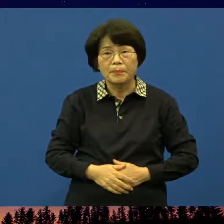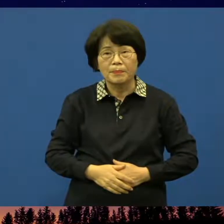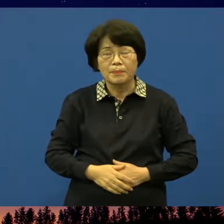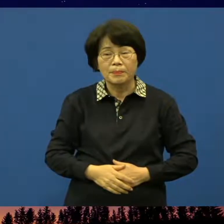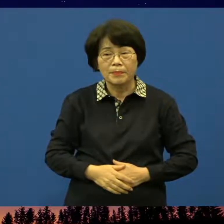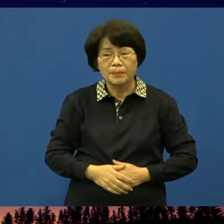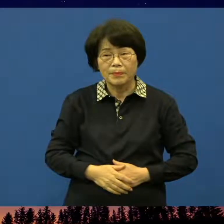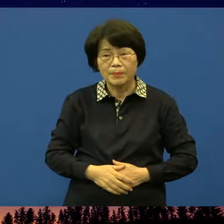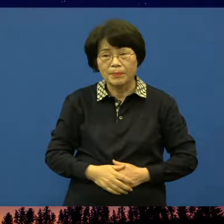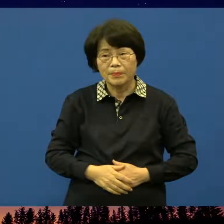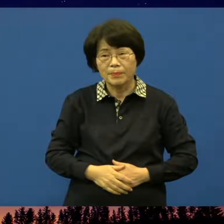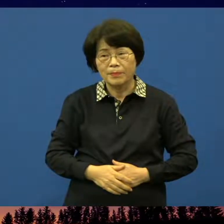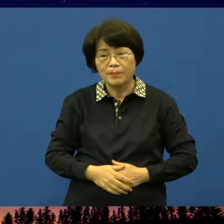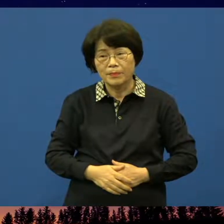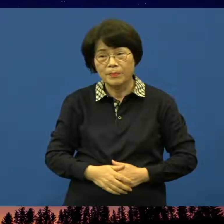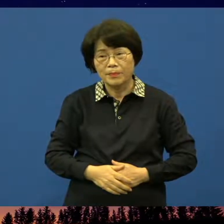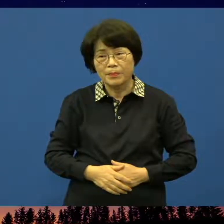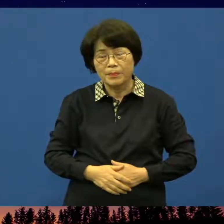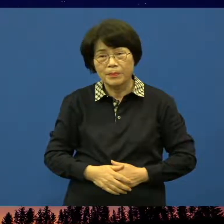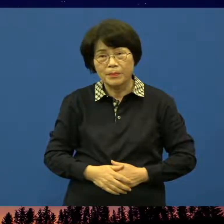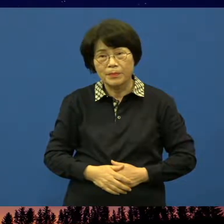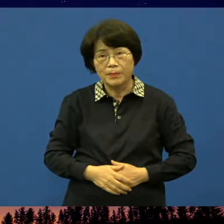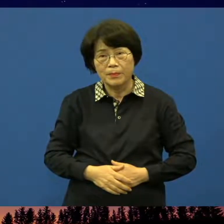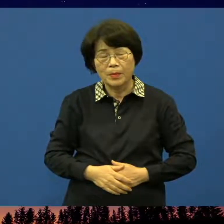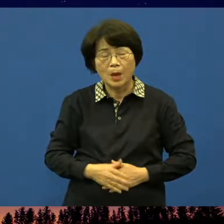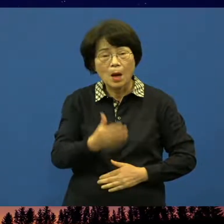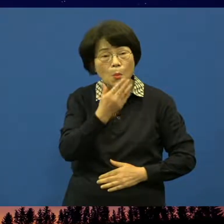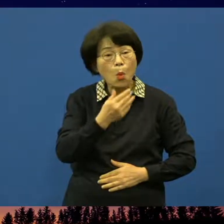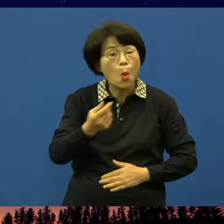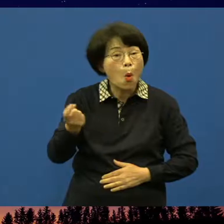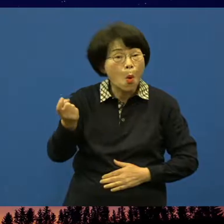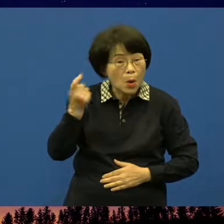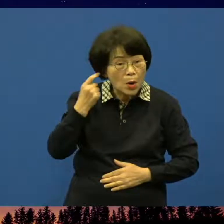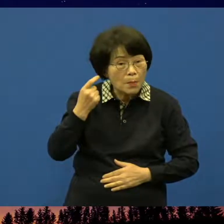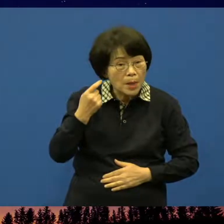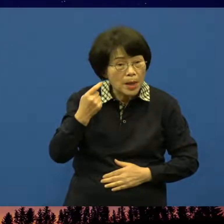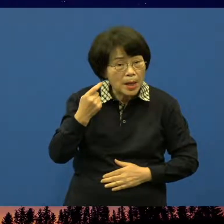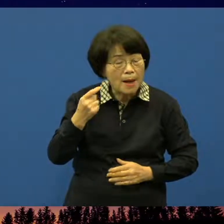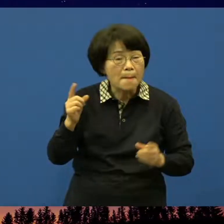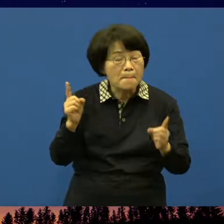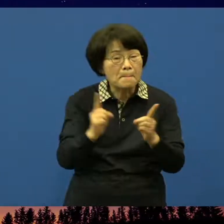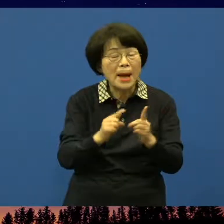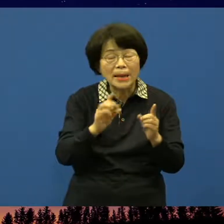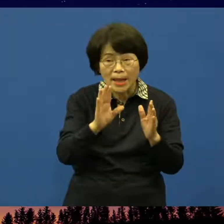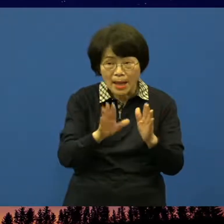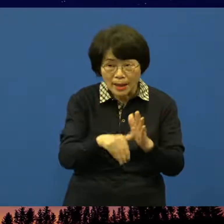분출해내는 이런 모습이에요. 자, 이런 복음이 우리 안에 들어올 때 일어나는 일들인